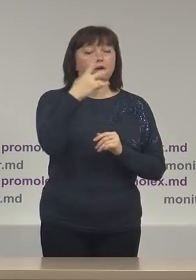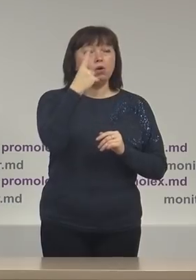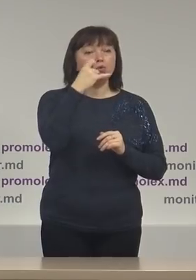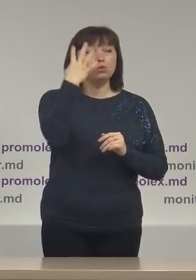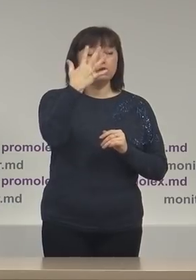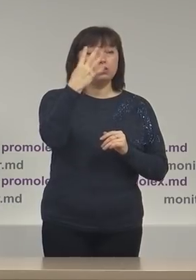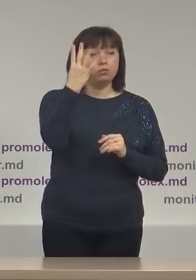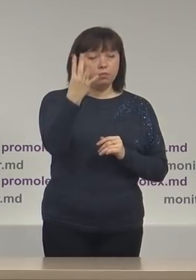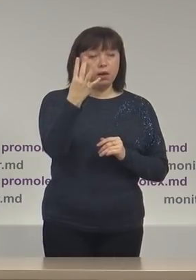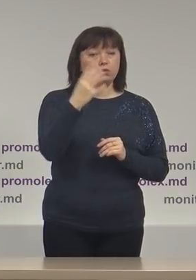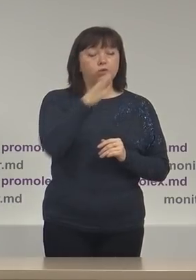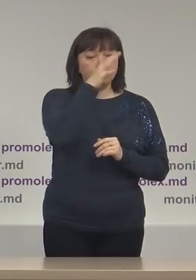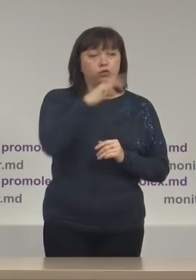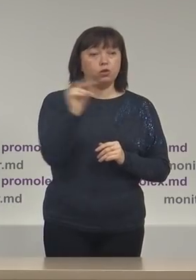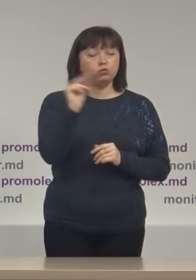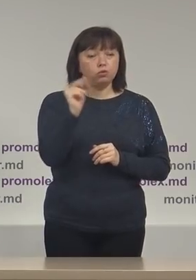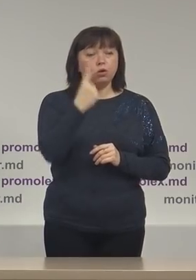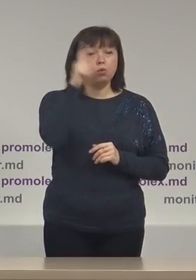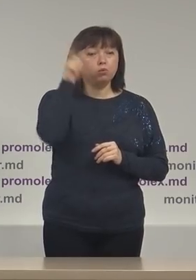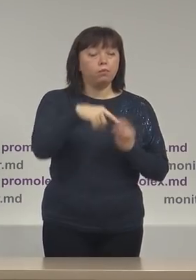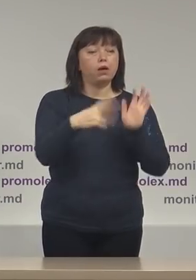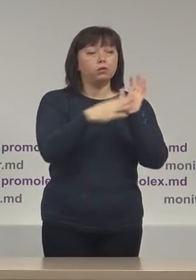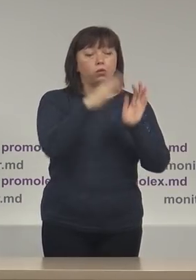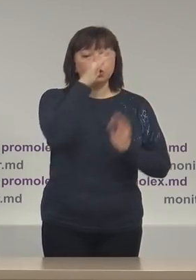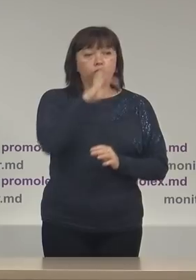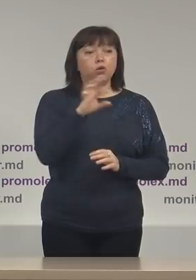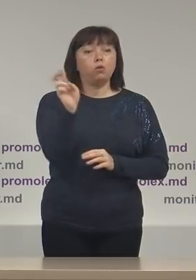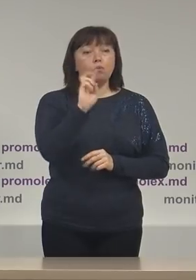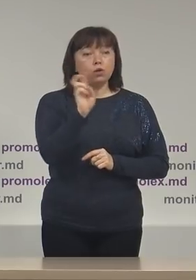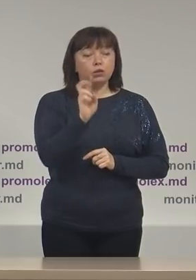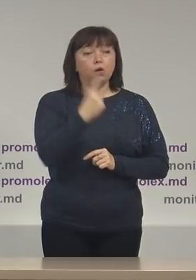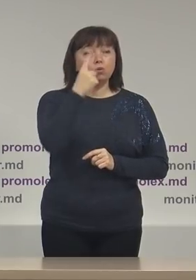1/154 Chișinău-Ciocana, 1/9 Chișinău-Botanica,